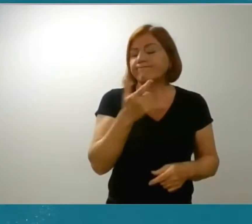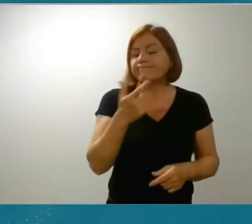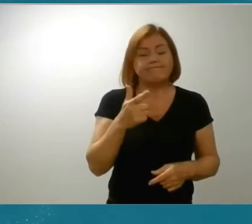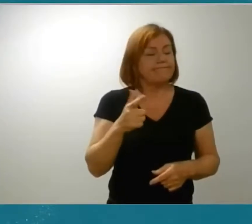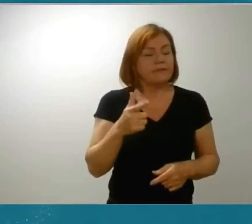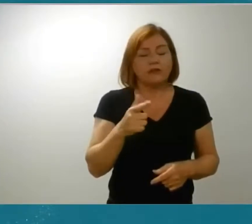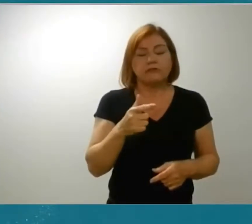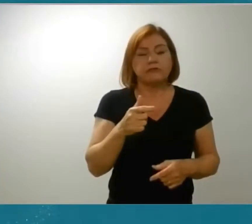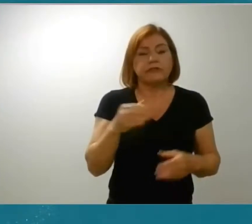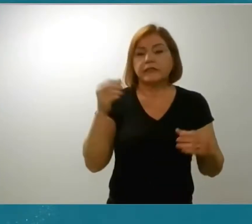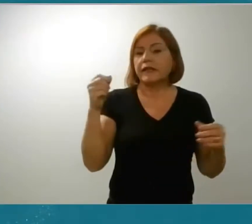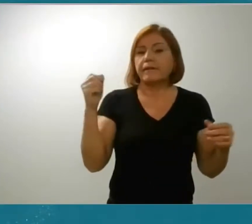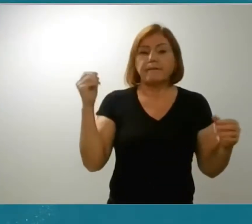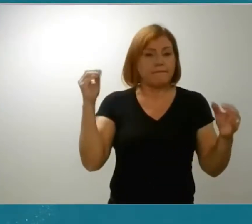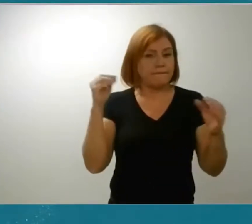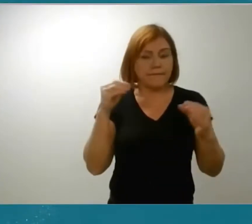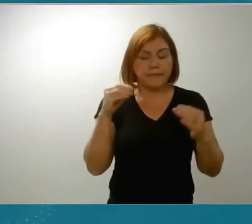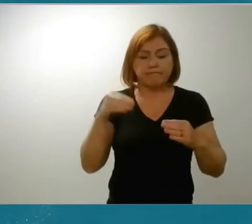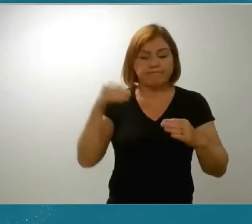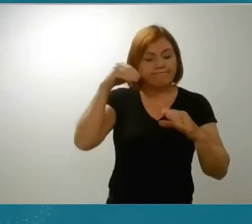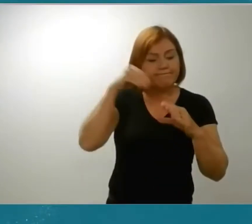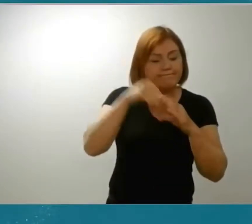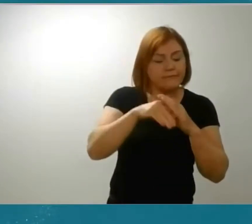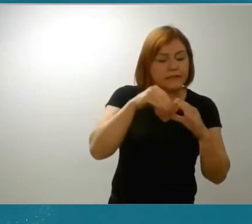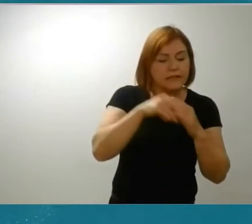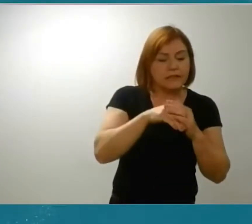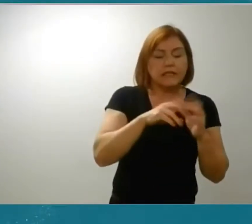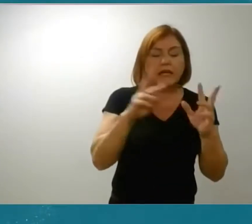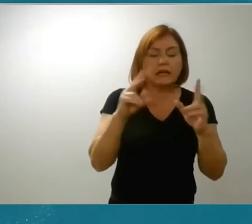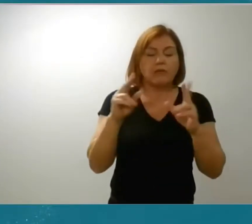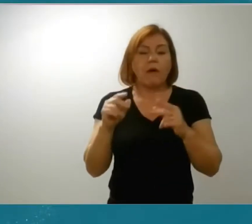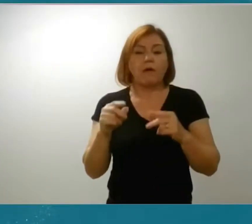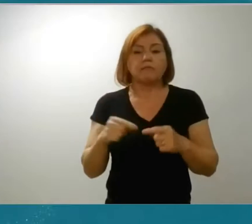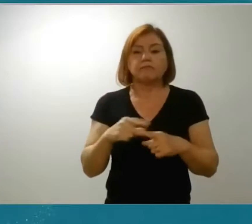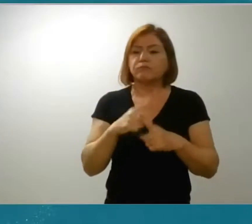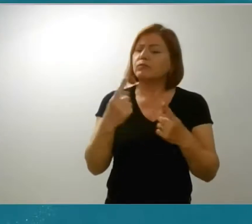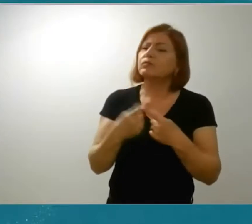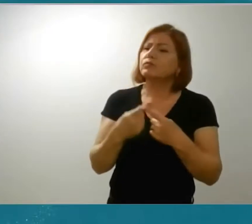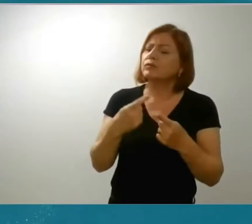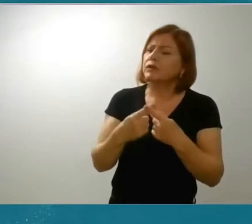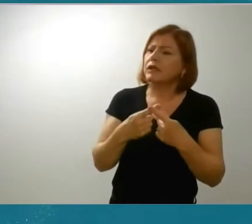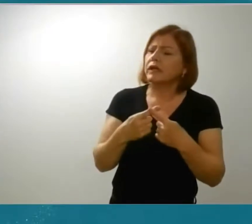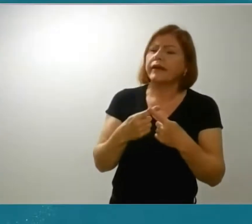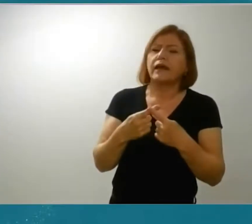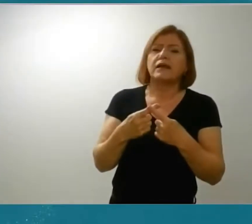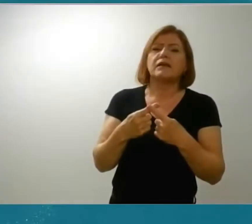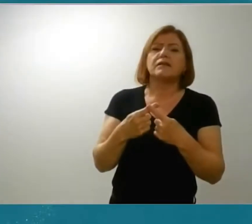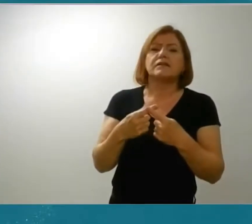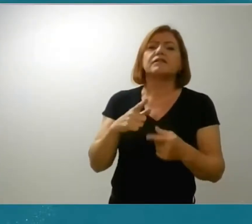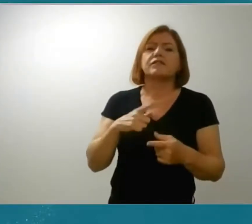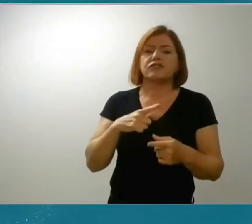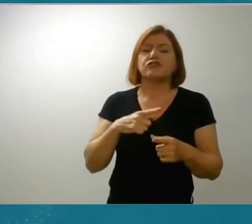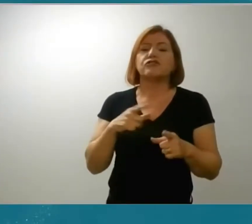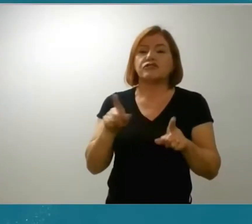participar, Jesus não teria nascido sem pecado. Mas Jesus nasceu sem pecado.